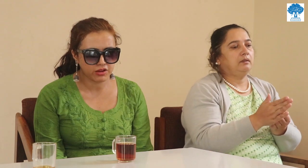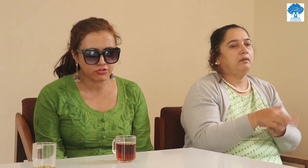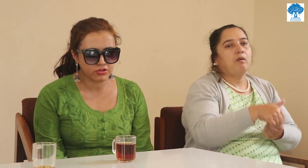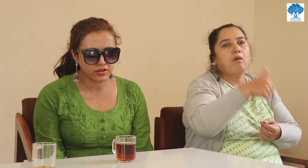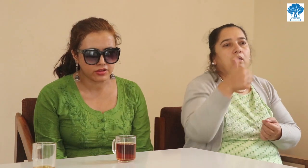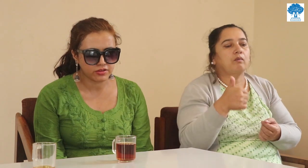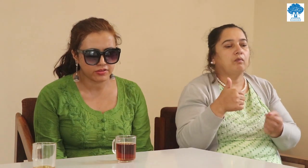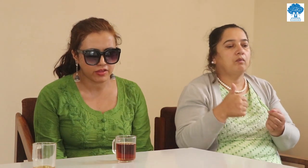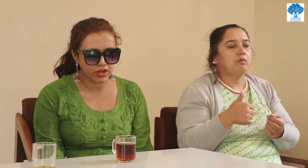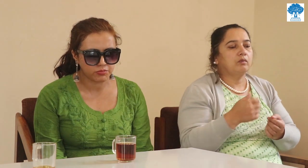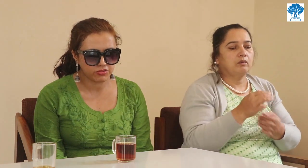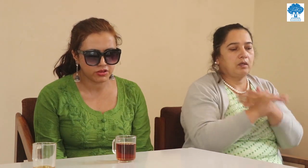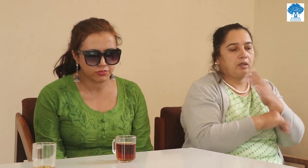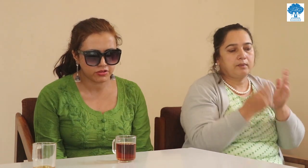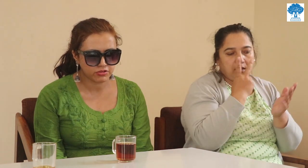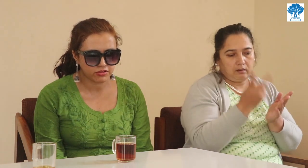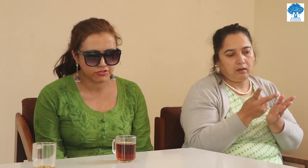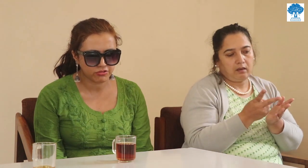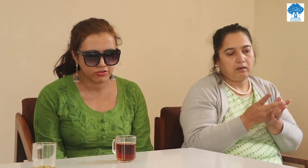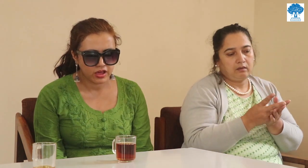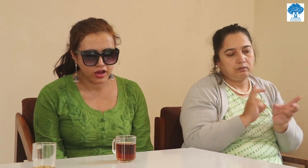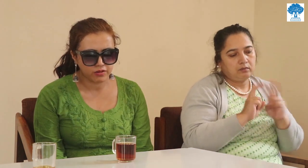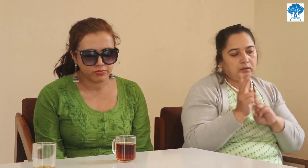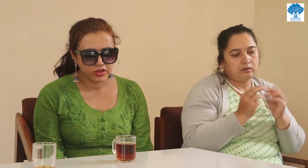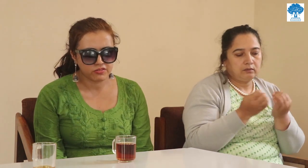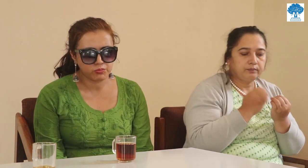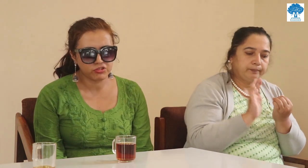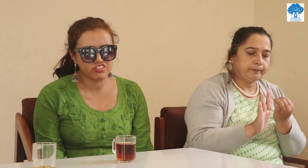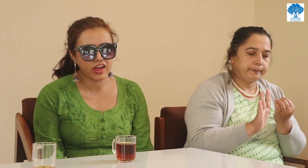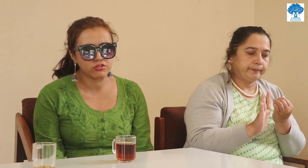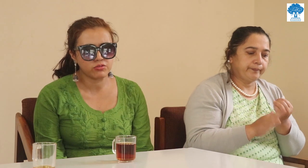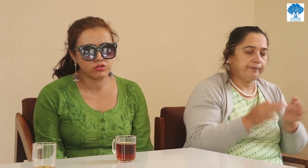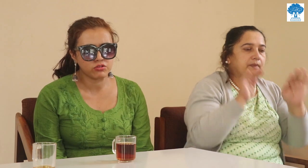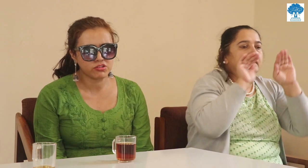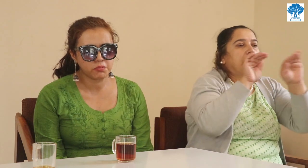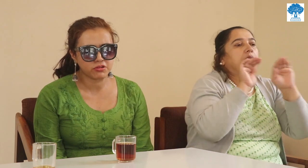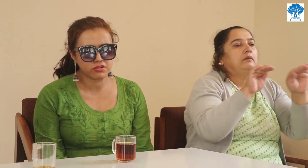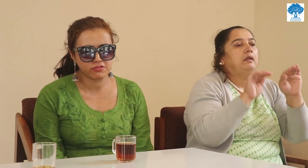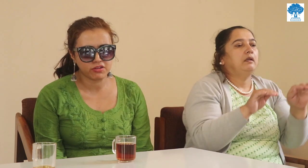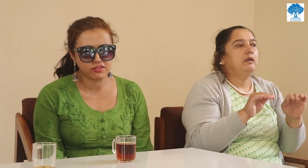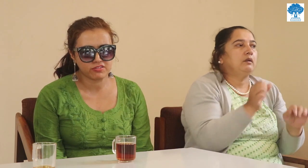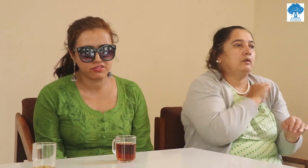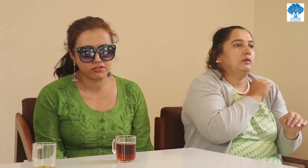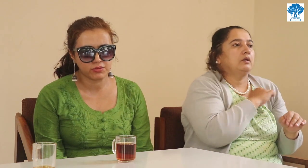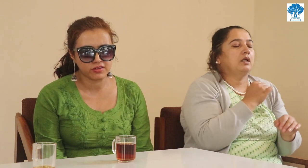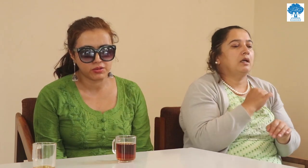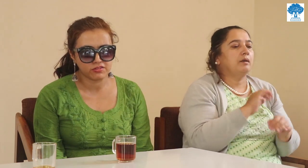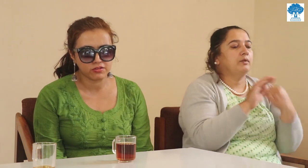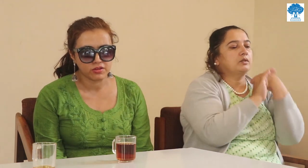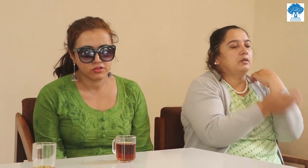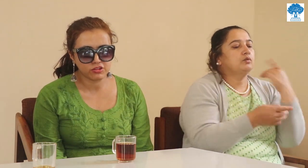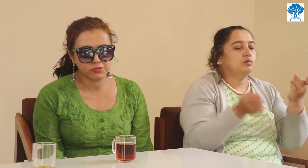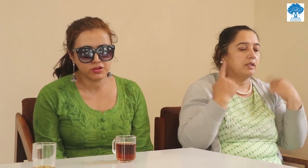अर्को पाटोले हेरिरहँदा चाहिँ हामीले जहिले पनि कुरा गर्छौँ सिकाउने यौन तथा प्रजनन स्वास्थ्य शिक्षाको